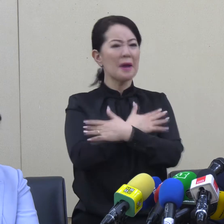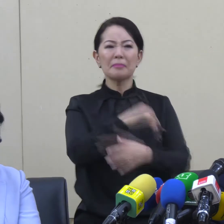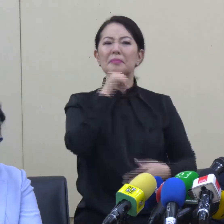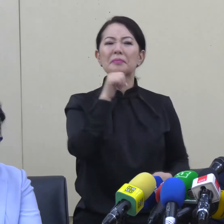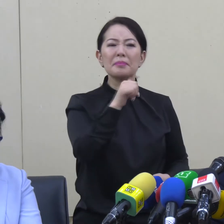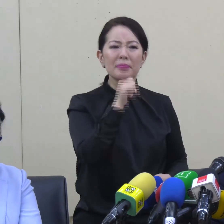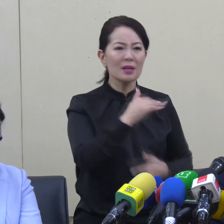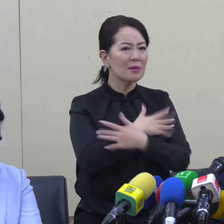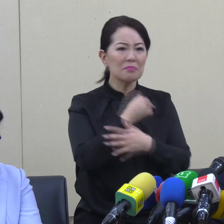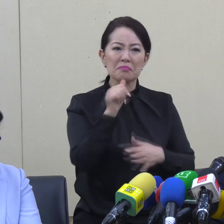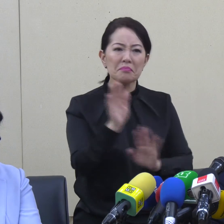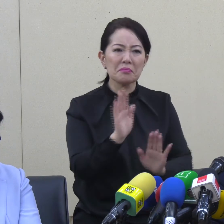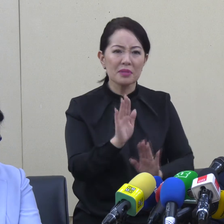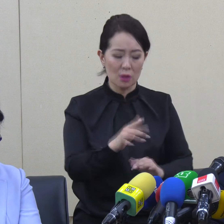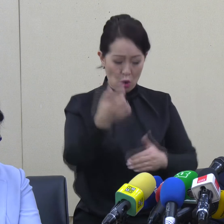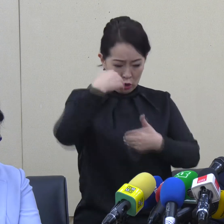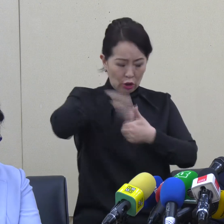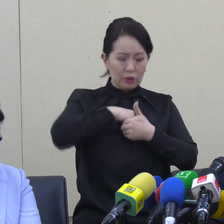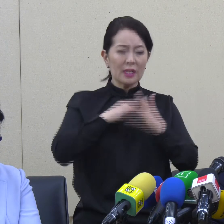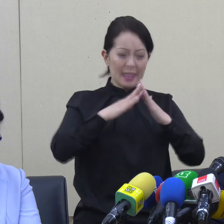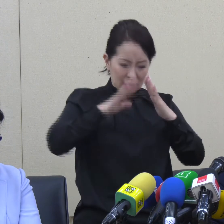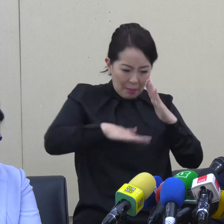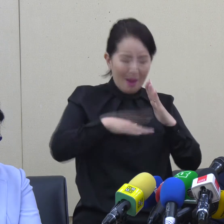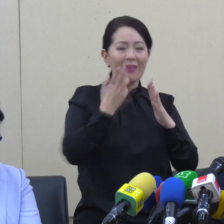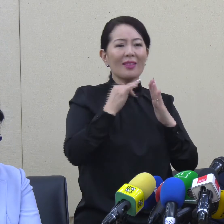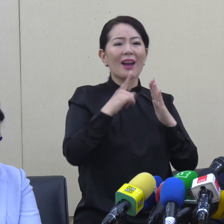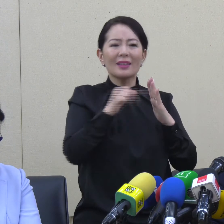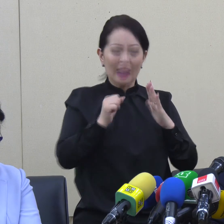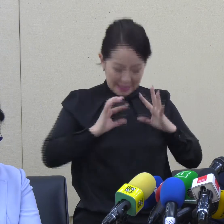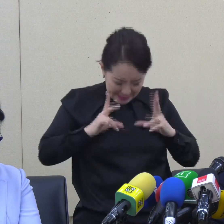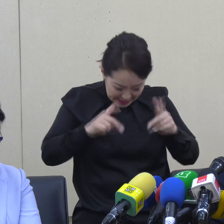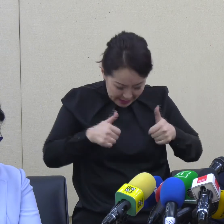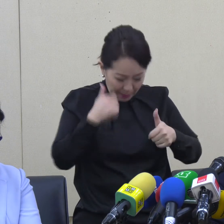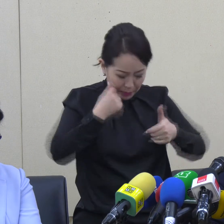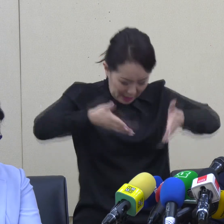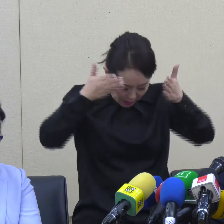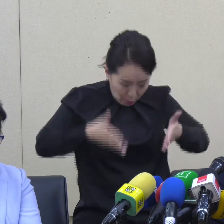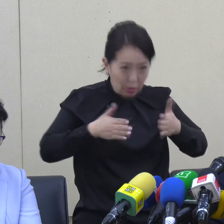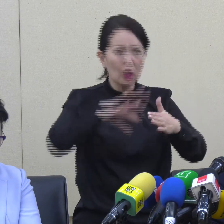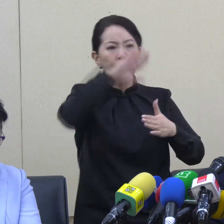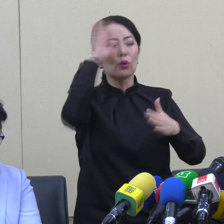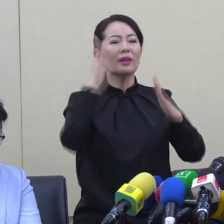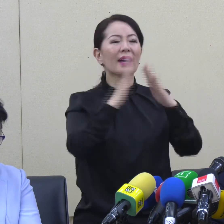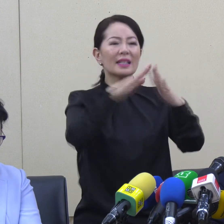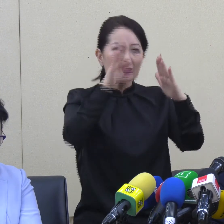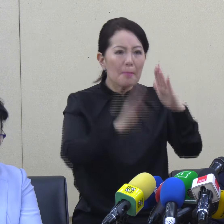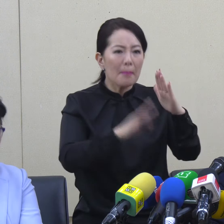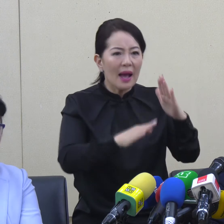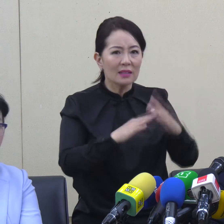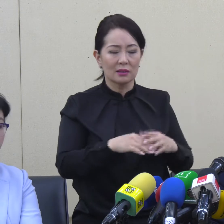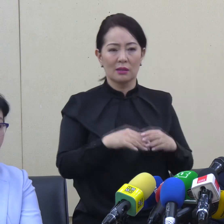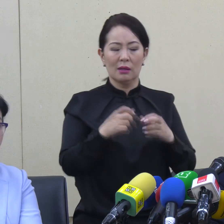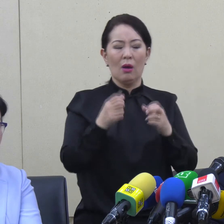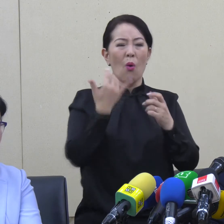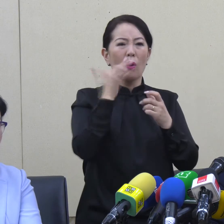цаанаа бол та нарыг дархлаагаа сэргээ. Бие бод дулаан гэртэ бай. Энэ